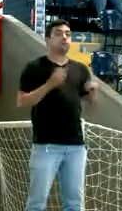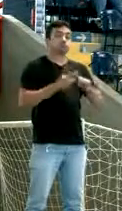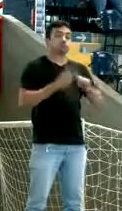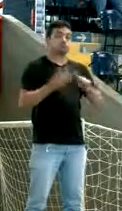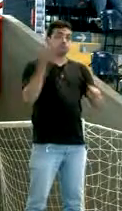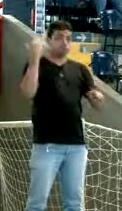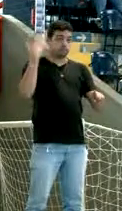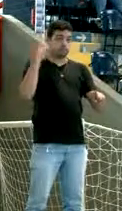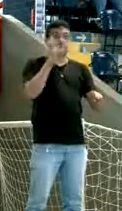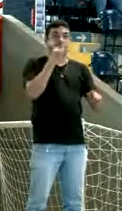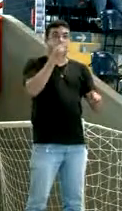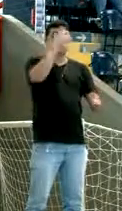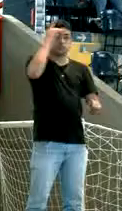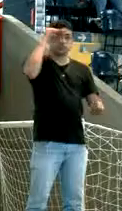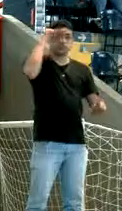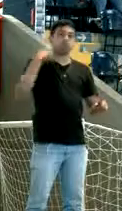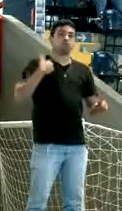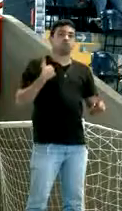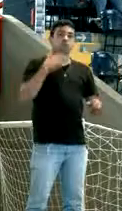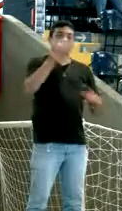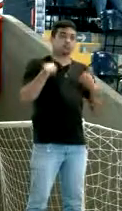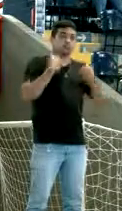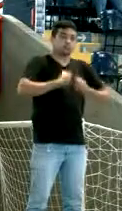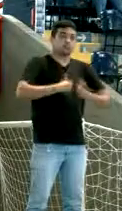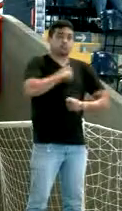Antigamente ele de terno,